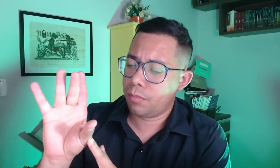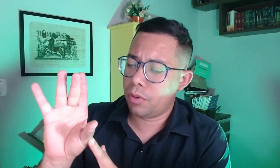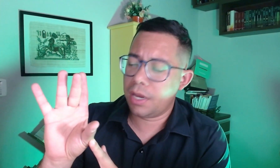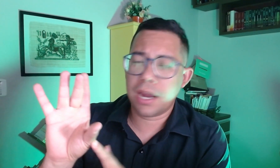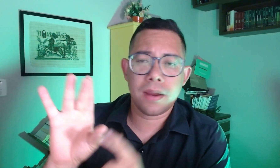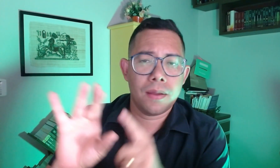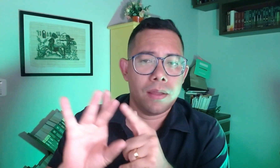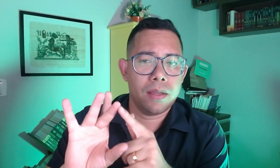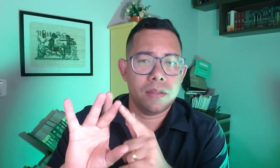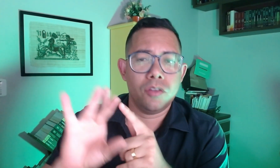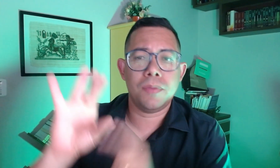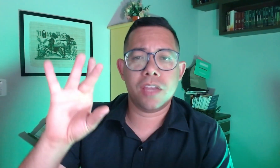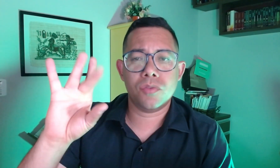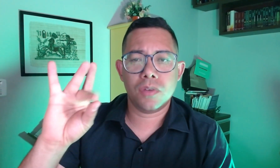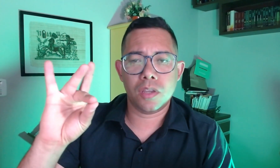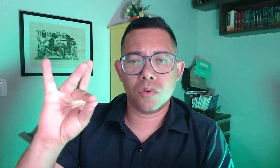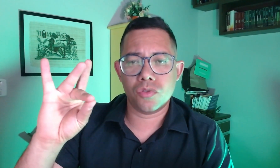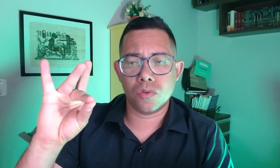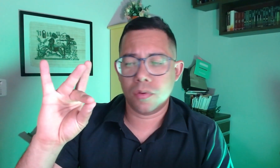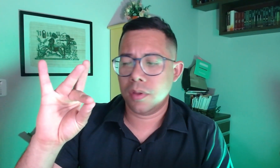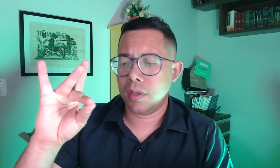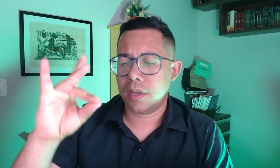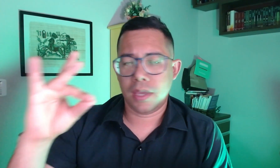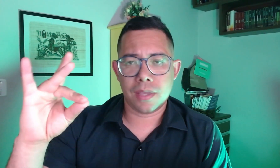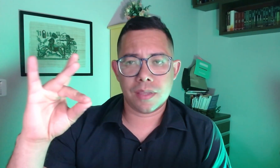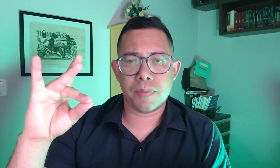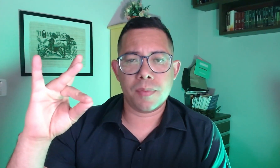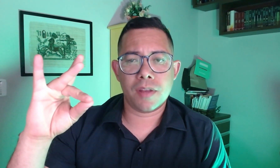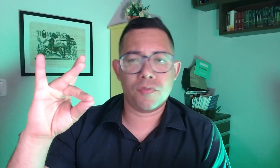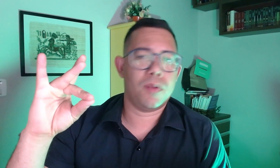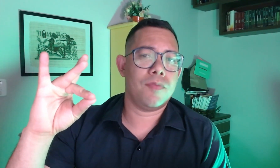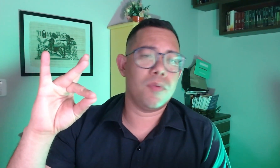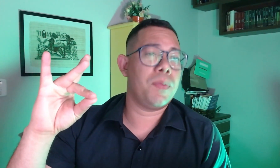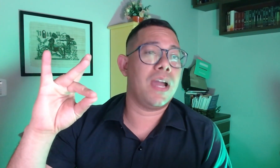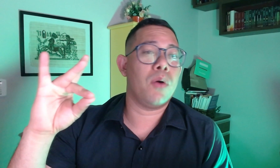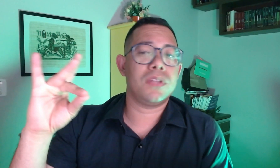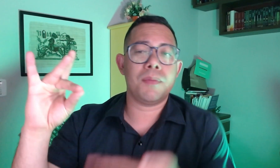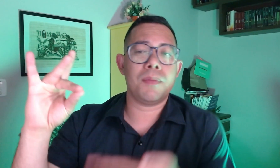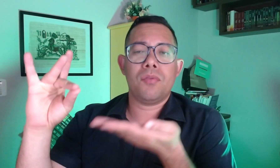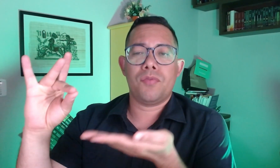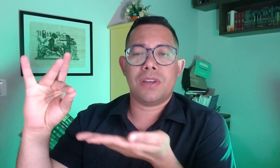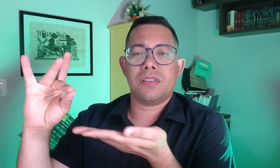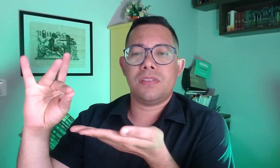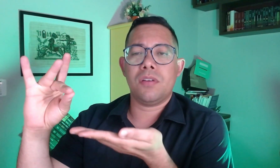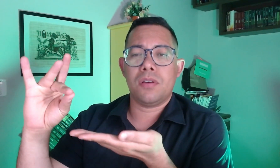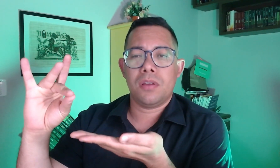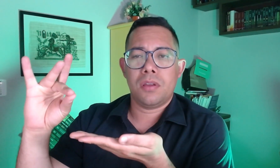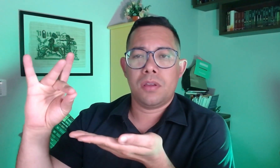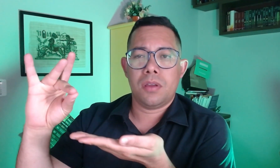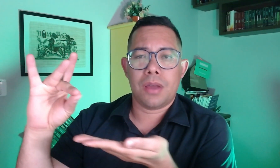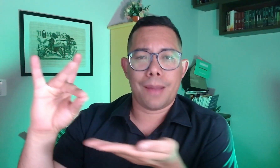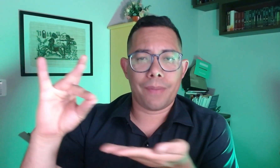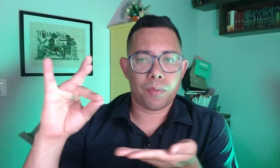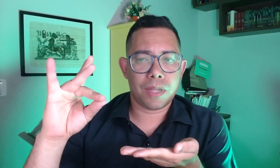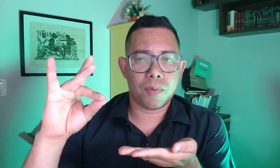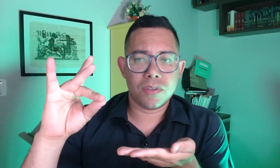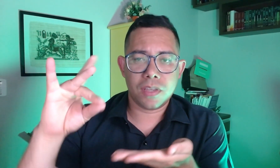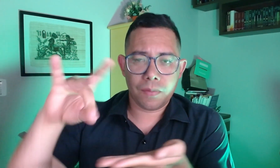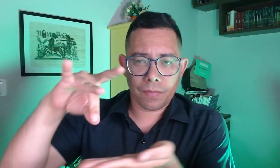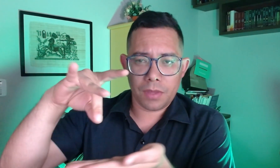polegar, dedo médio, encostou. Essa é a primeira forma. Vamos pegar a outra mão, faz assim, a palma da mão assim e